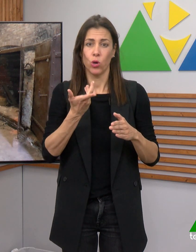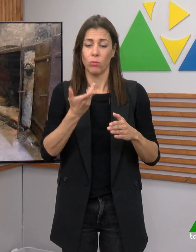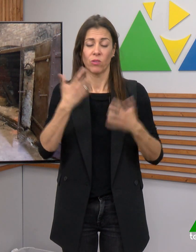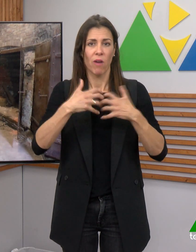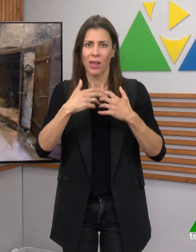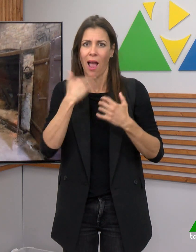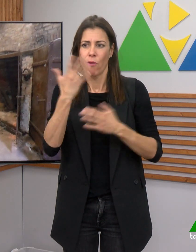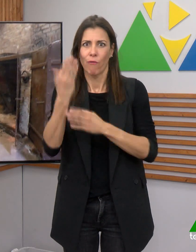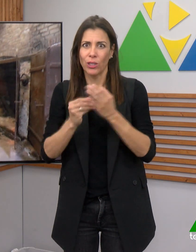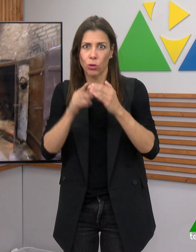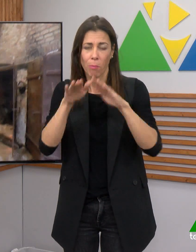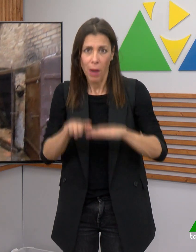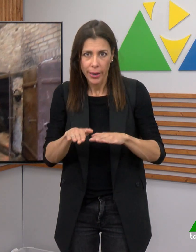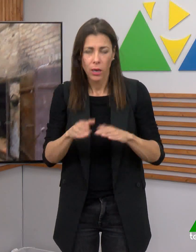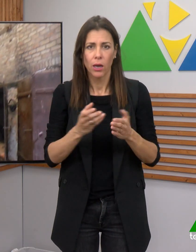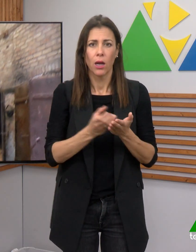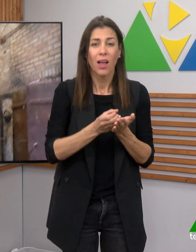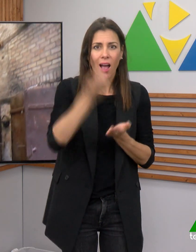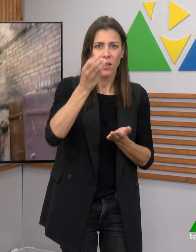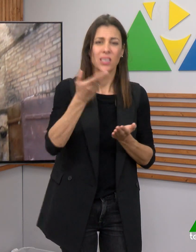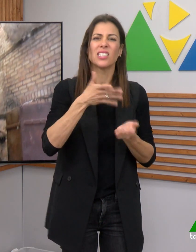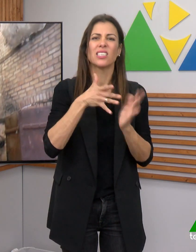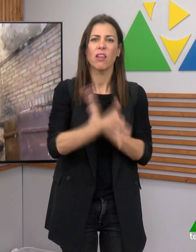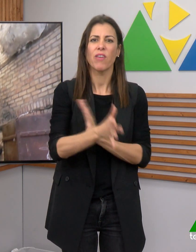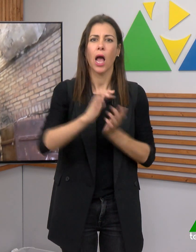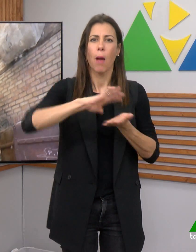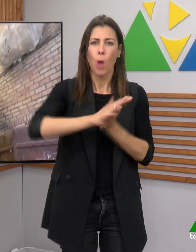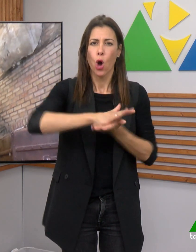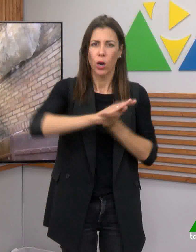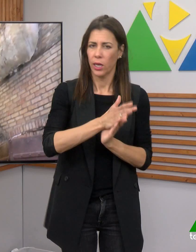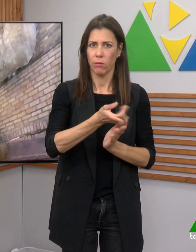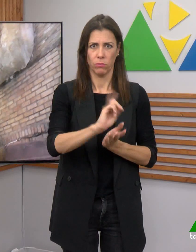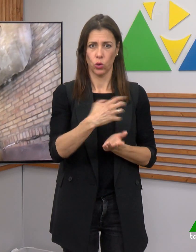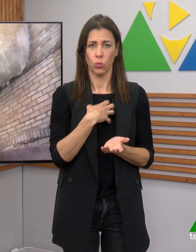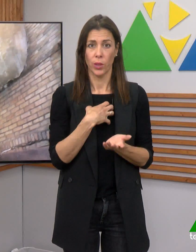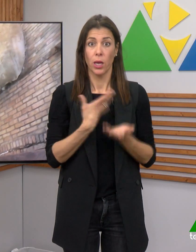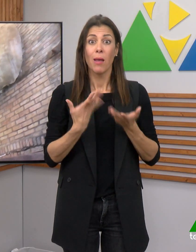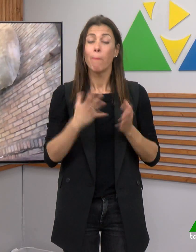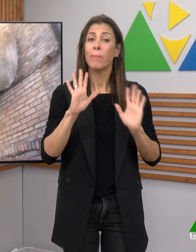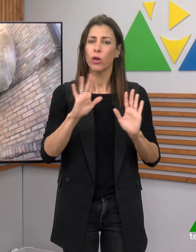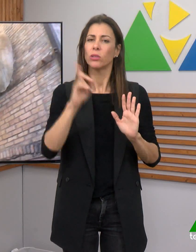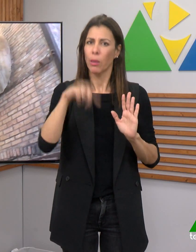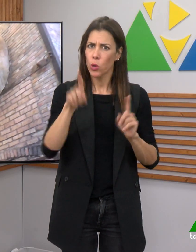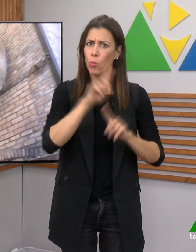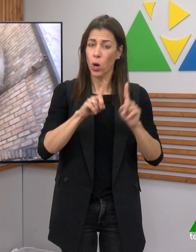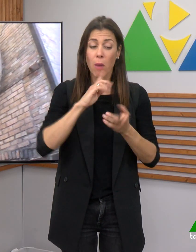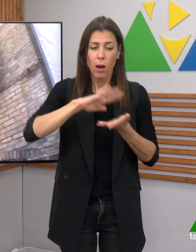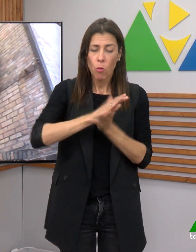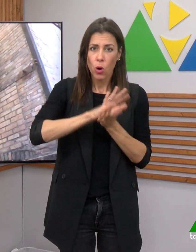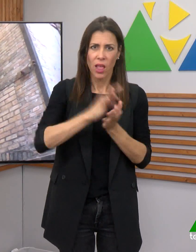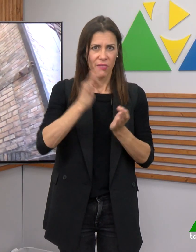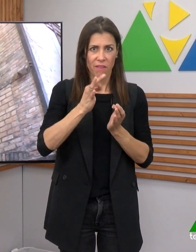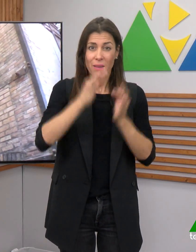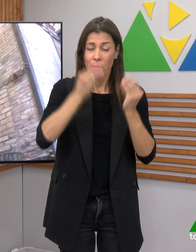por alguna cuestión, eran cañas sin moler. La caña tiene un problema, que es que hay que molerla adecuadamente, porque cuando se pasa